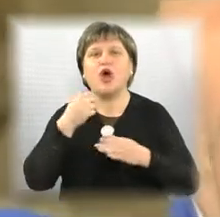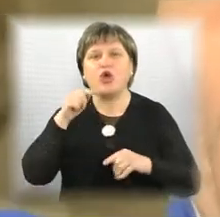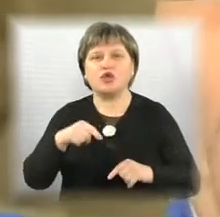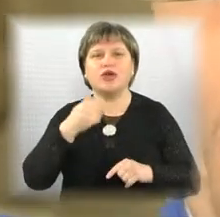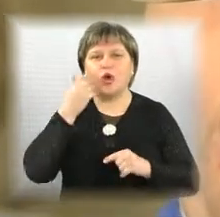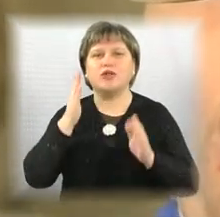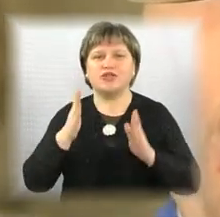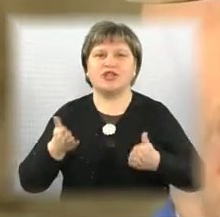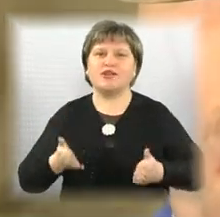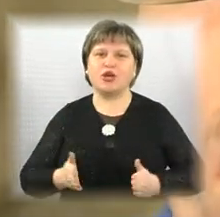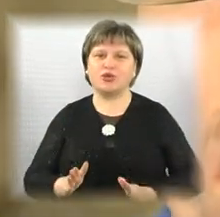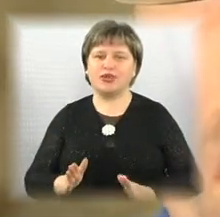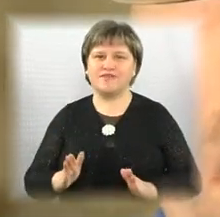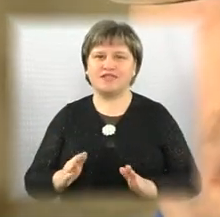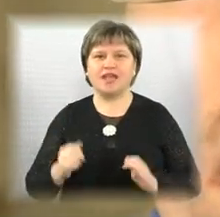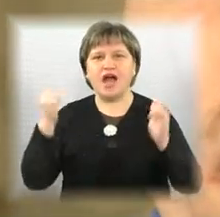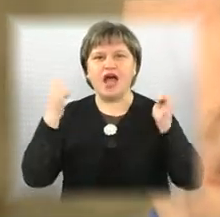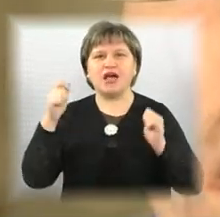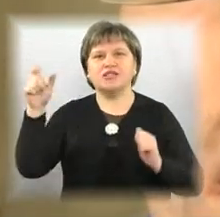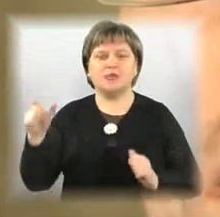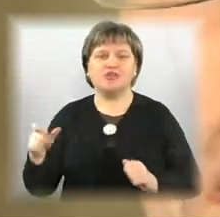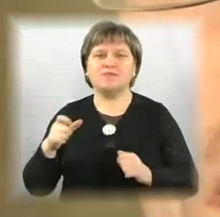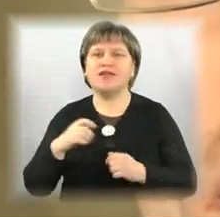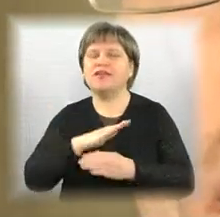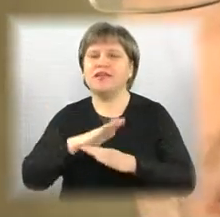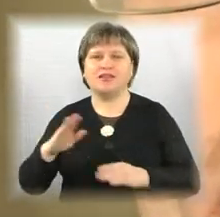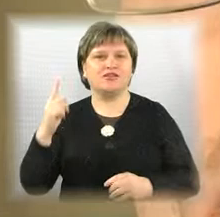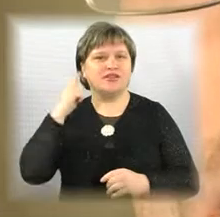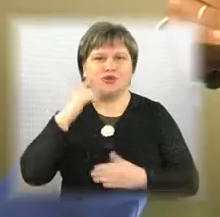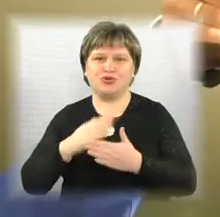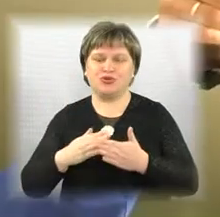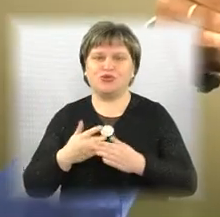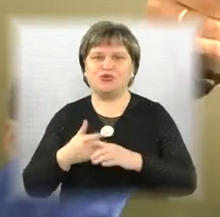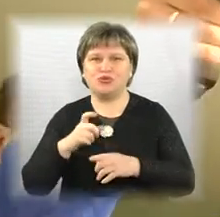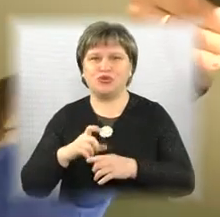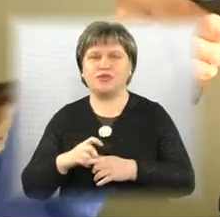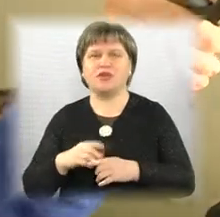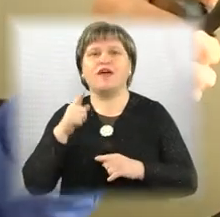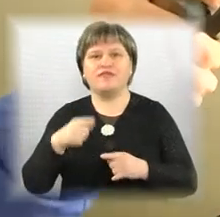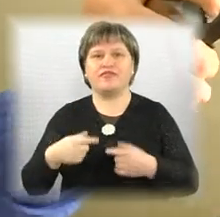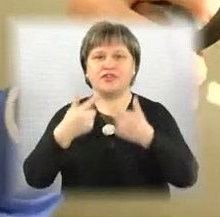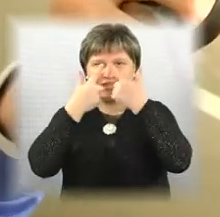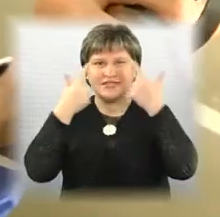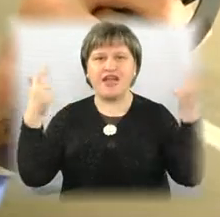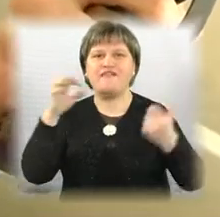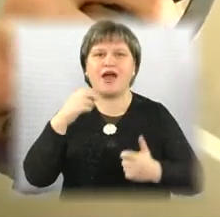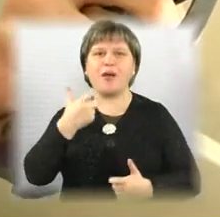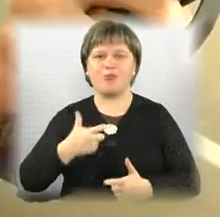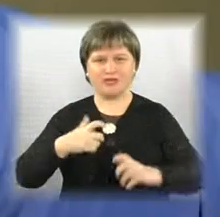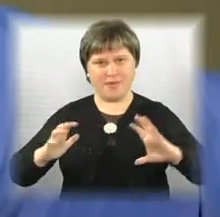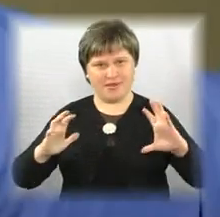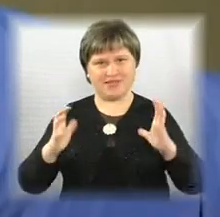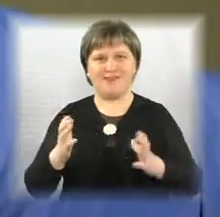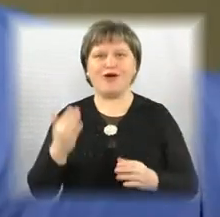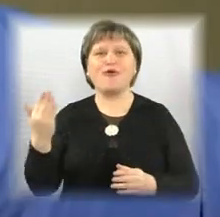народився. Спортсмен зовсім не чує. Але всупереч усьому він голосно заявляє про себе світу.